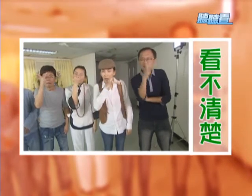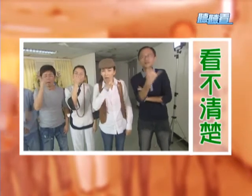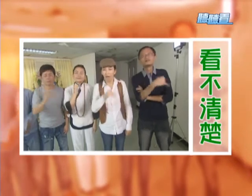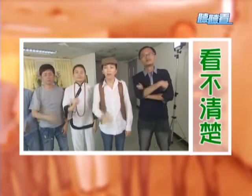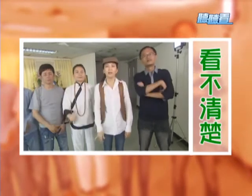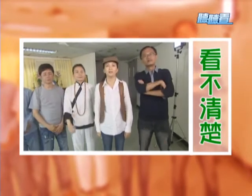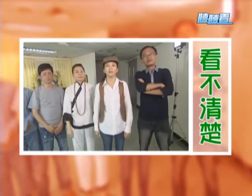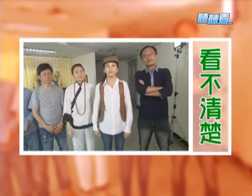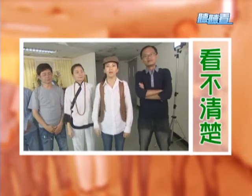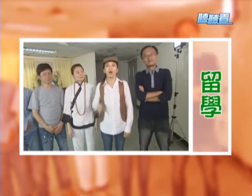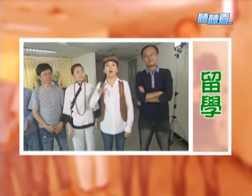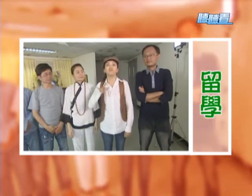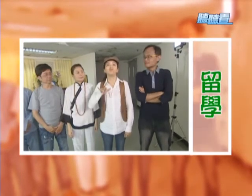看不清楚，